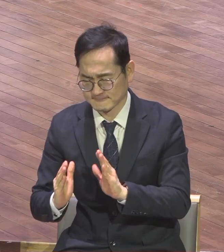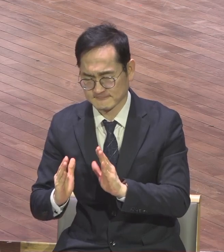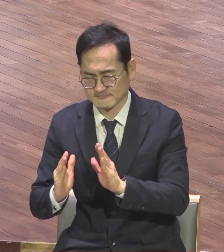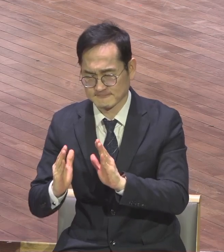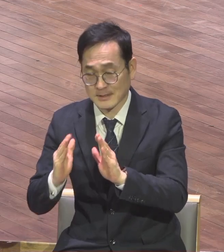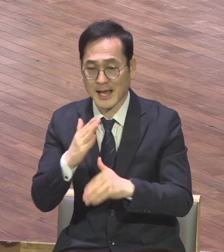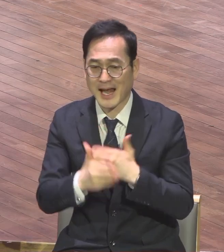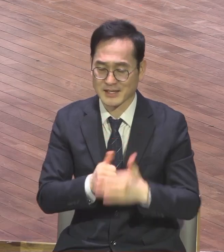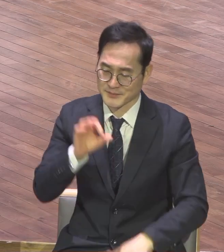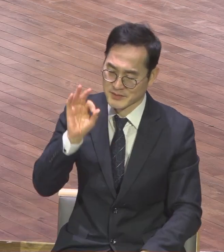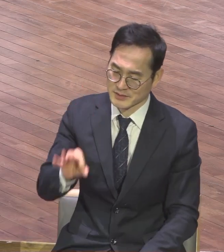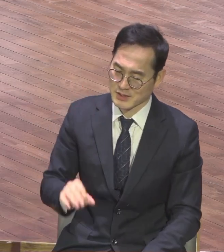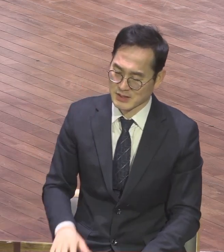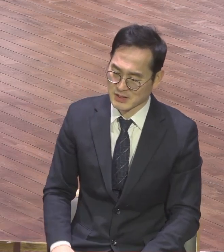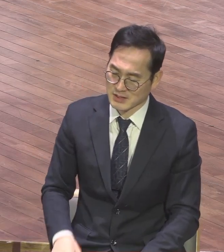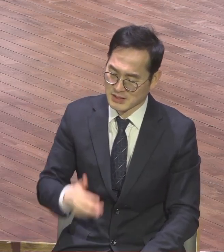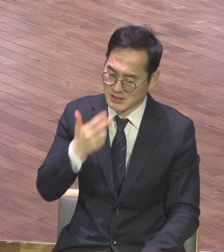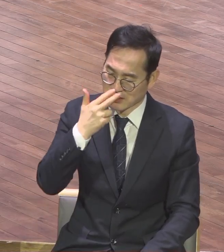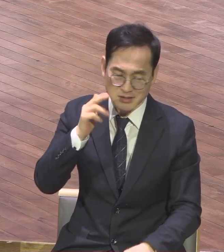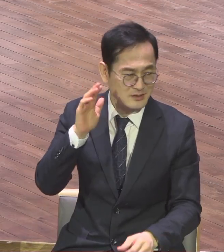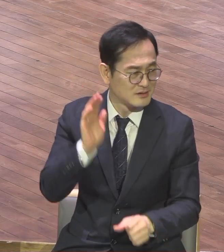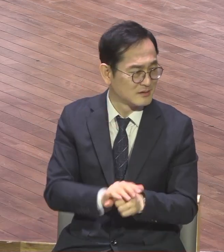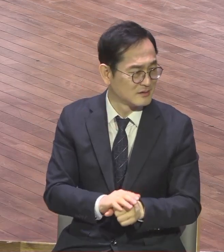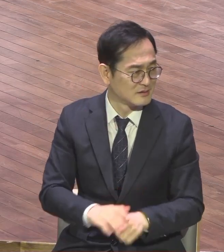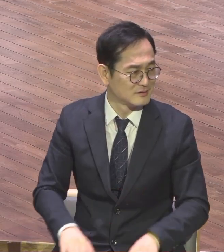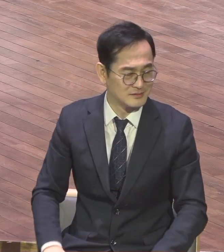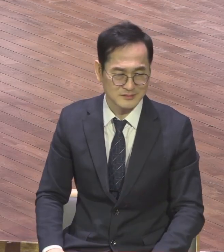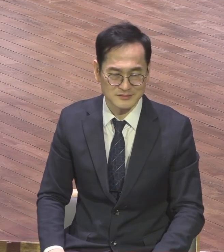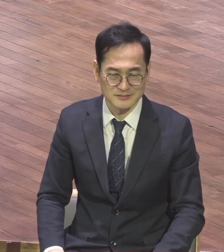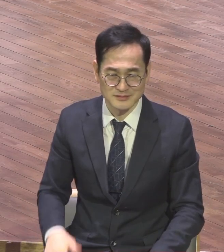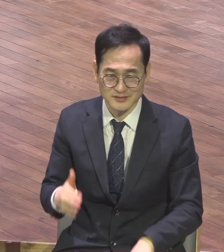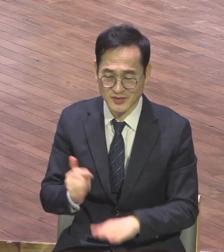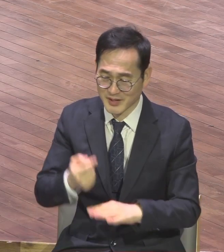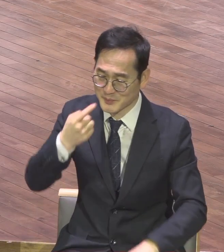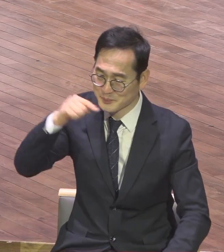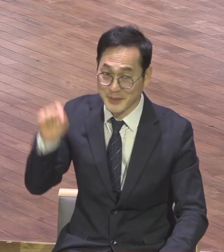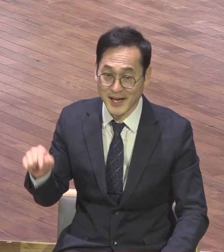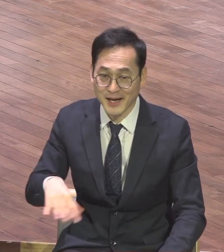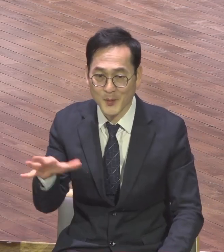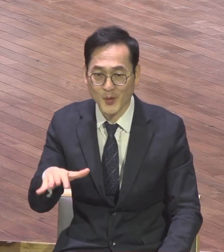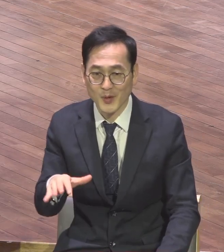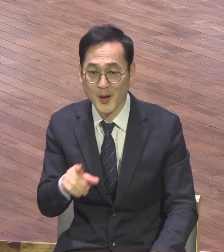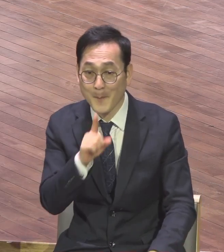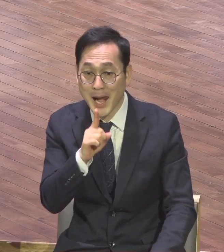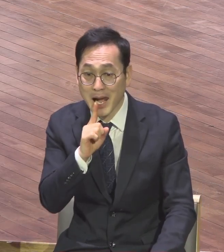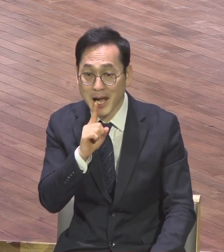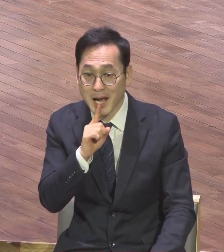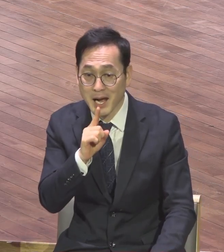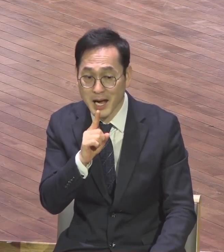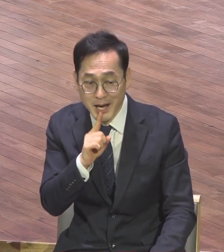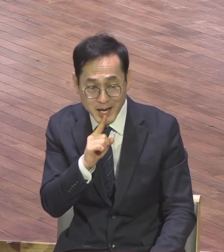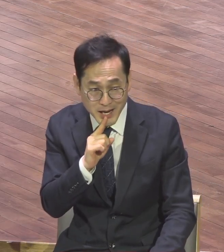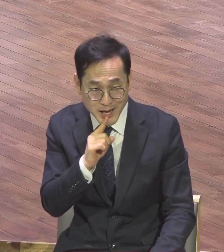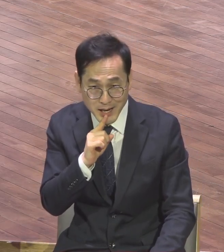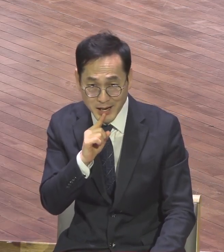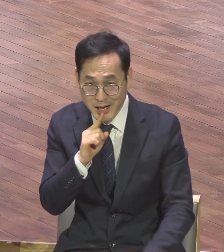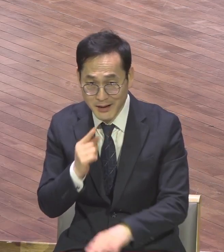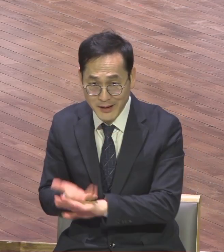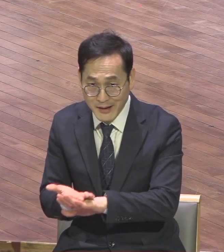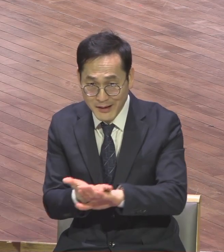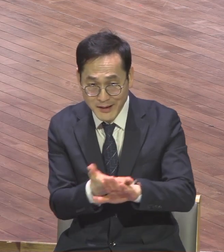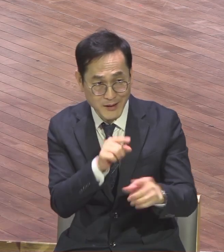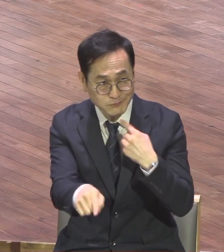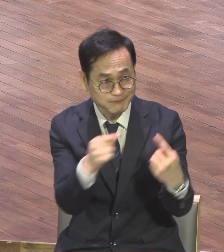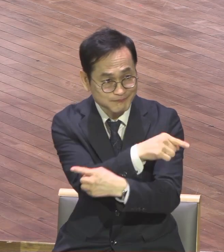하나님이 보시다 기가 막히니까 사람들 공사 못하도록 흩어버렸어요. 뭐 공사한다고 되는 것도 아니지만 흩어버렸어요.